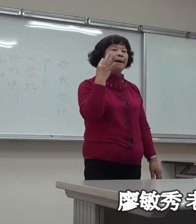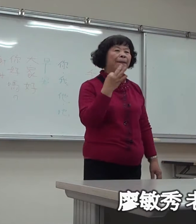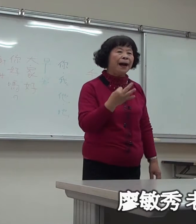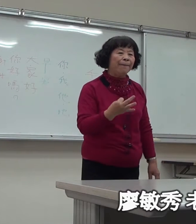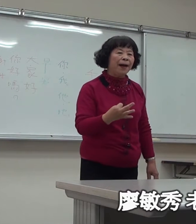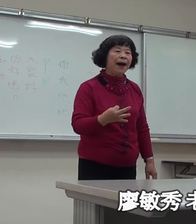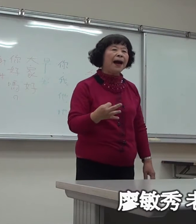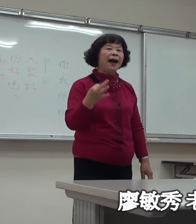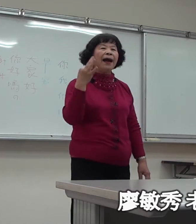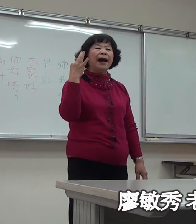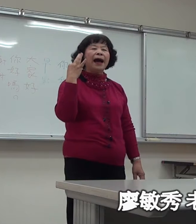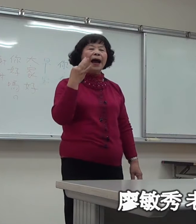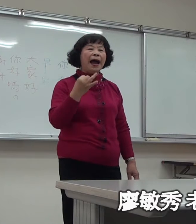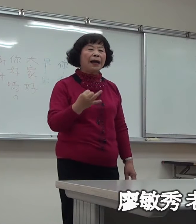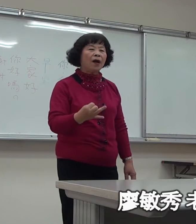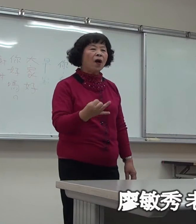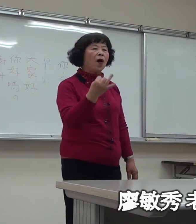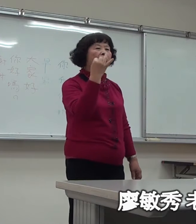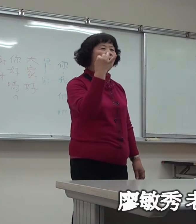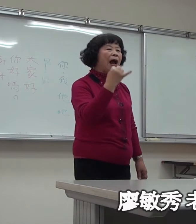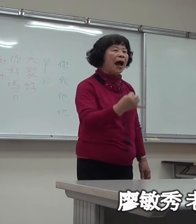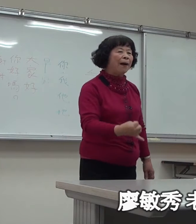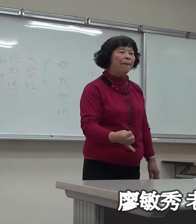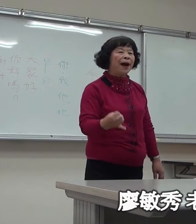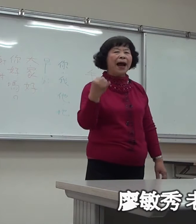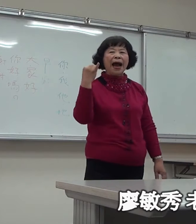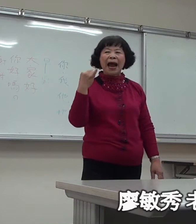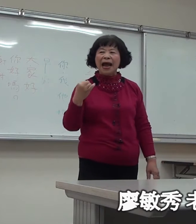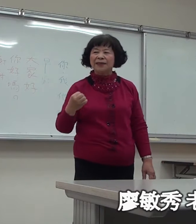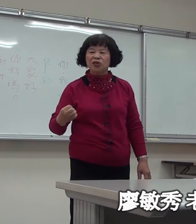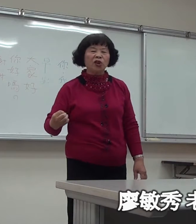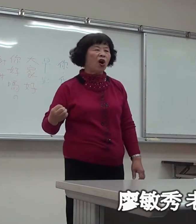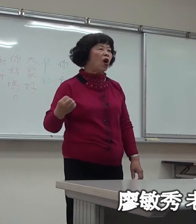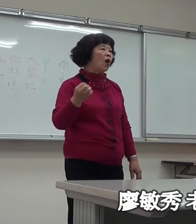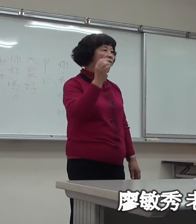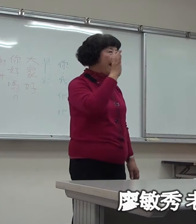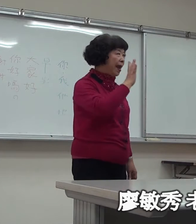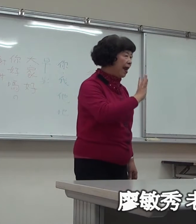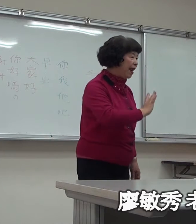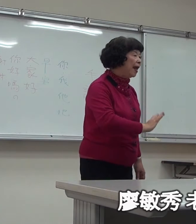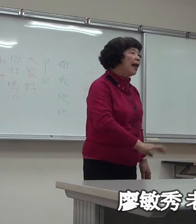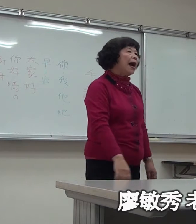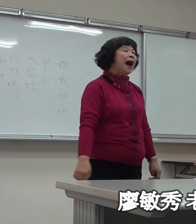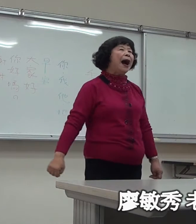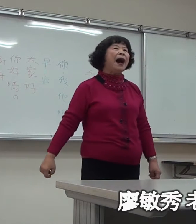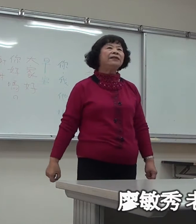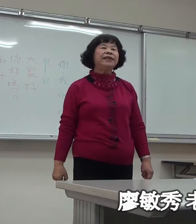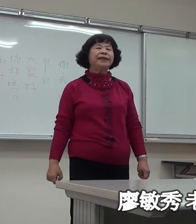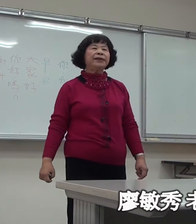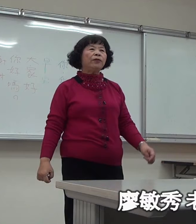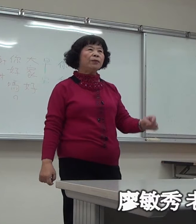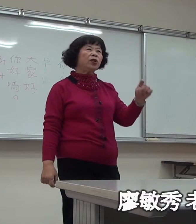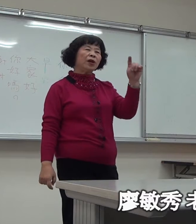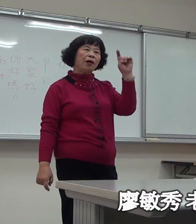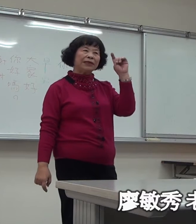妈妈，阿公阿嬷阿祖，哎，好，接着我们就要